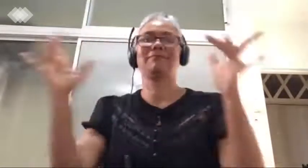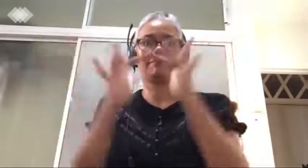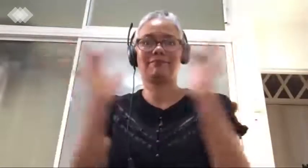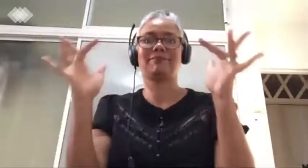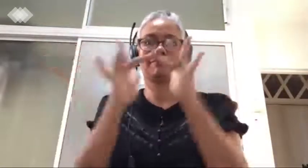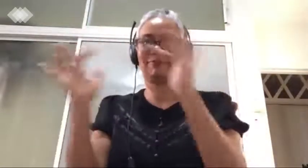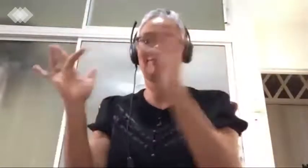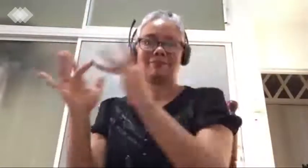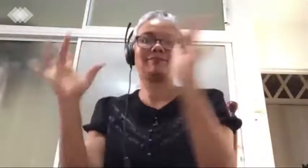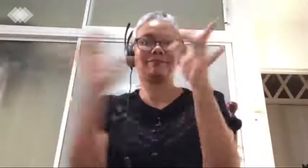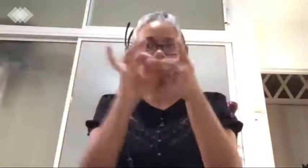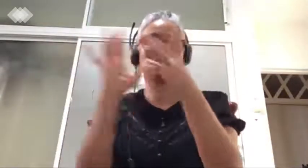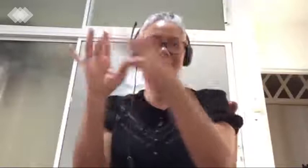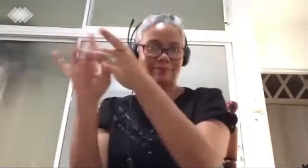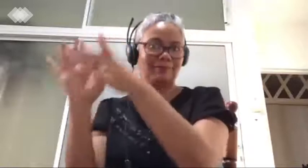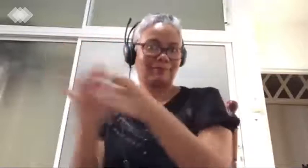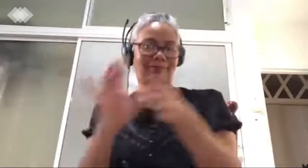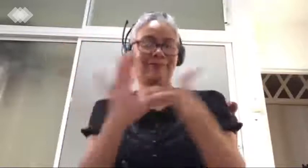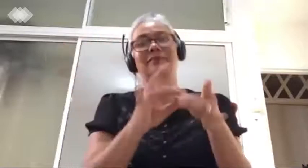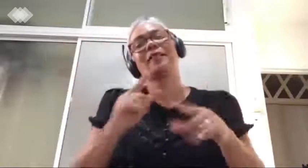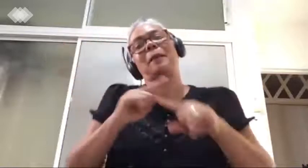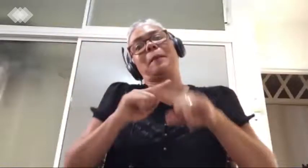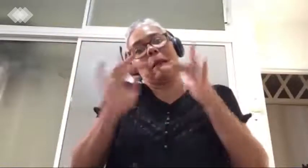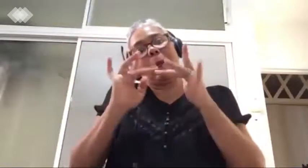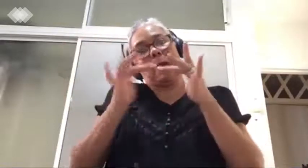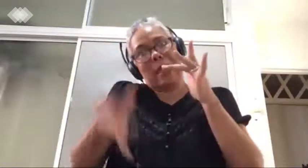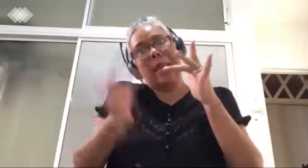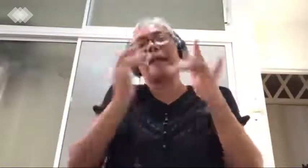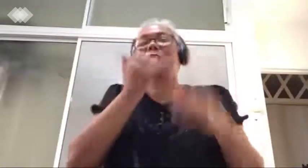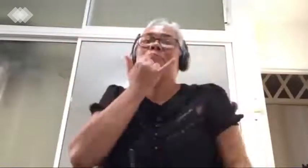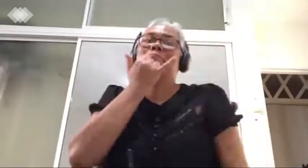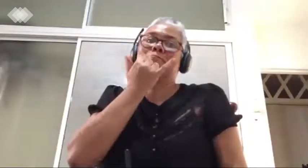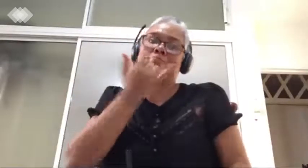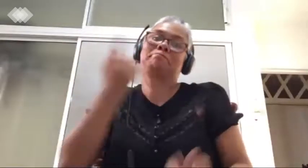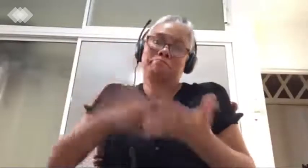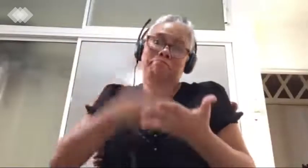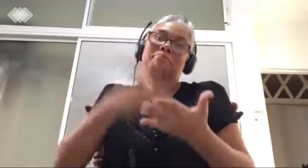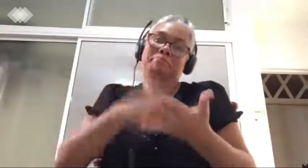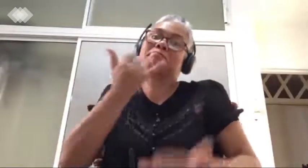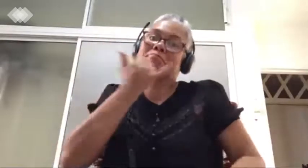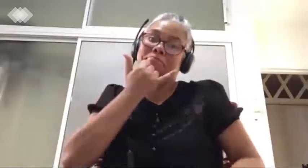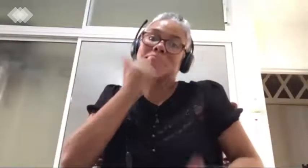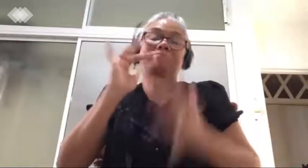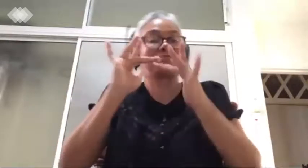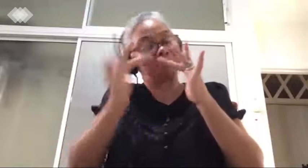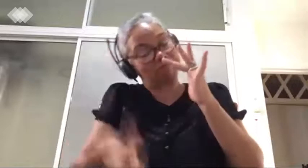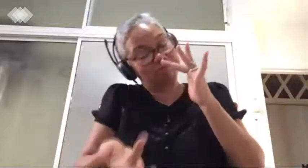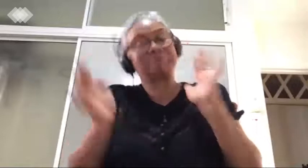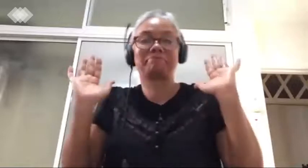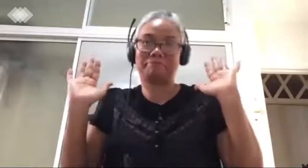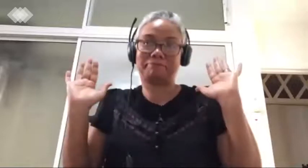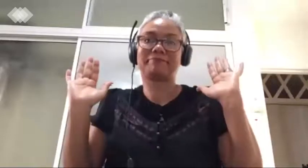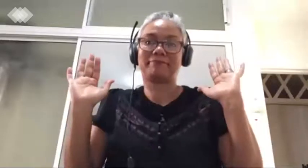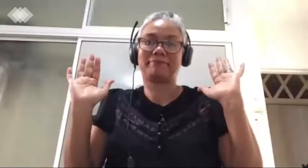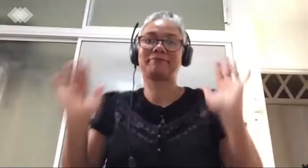embargo, también es una realidad que el Internet, uno no sabe cuándo le va a fallar, cuándo va a